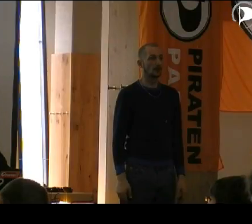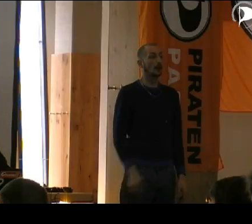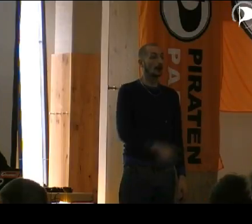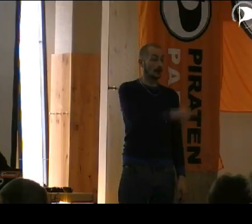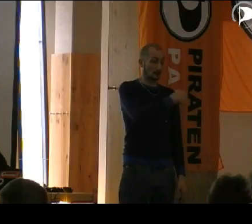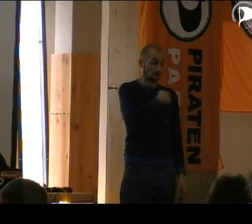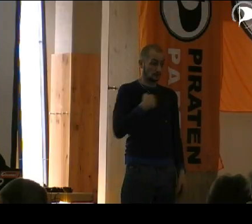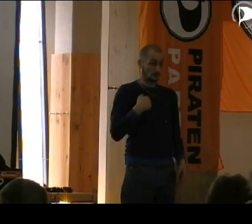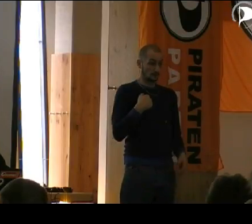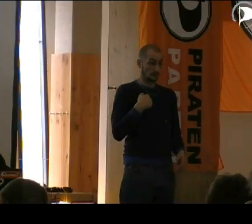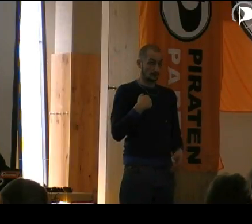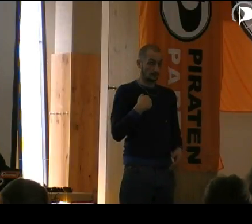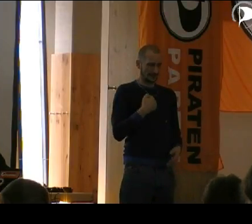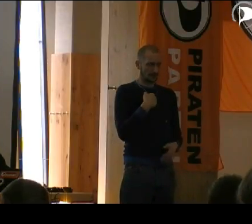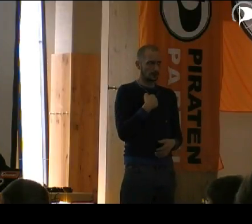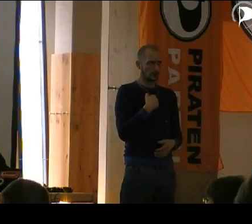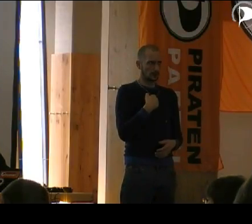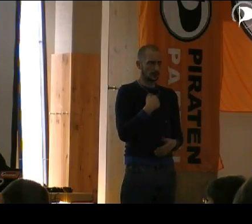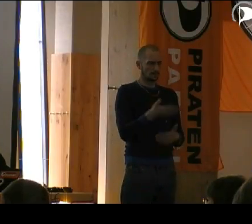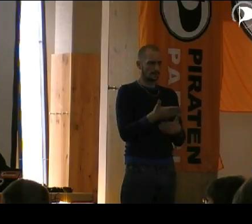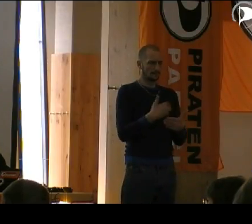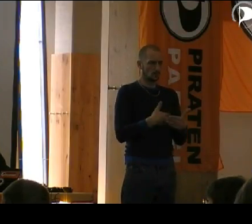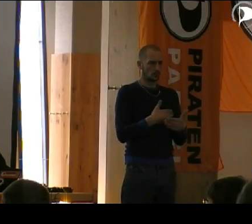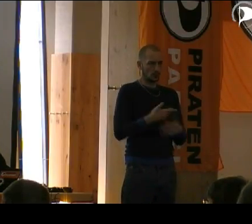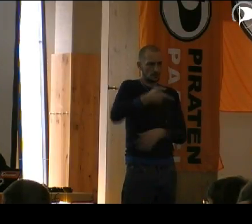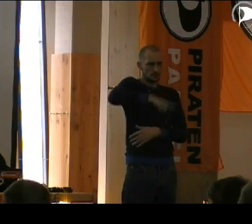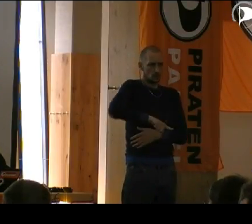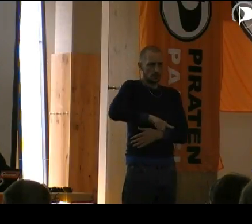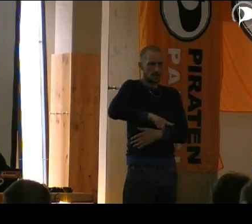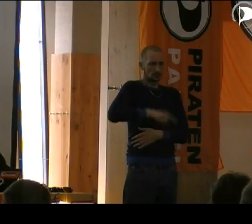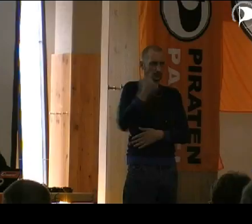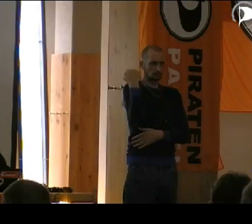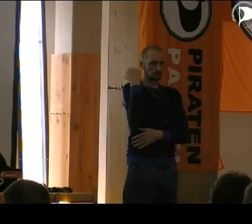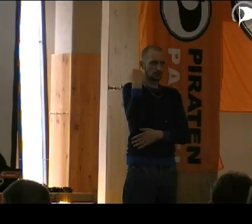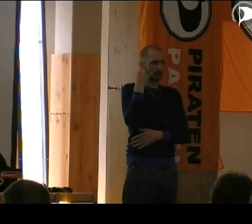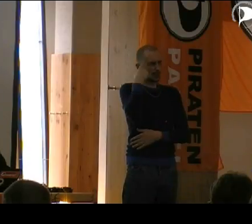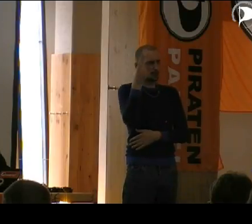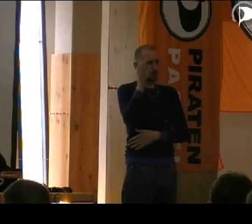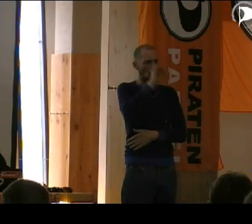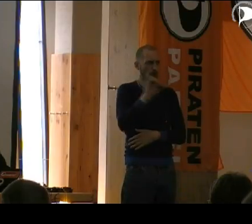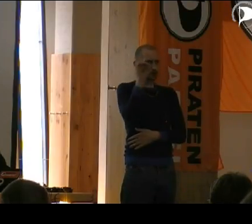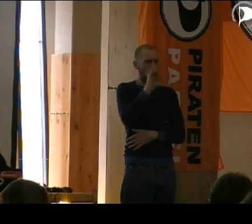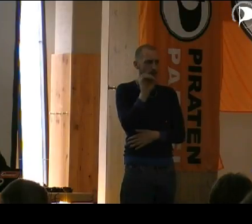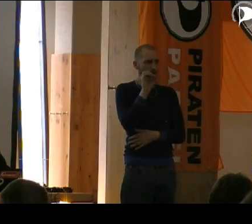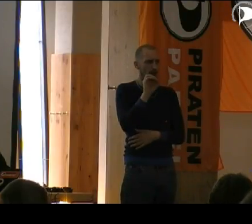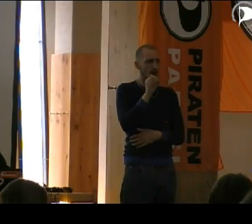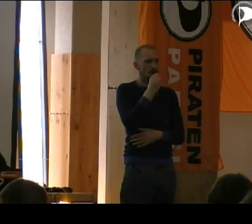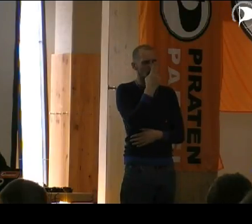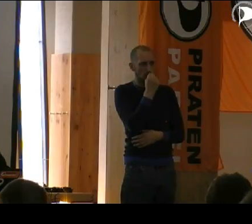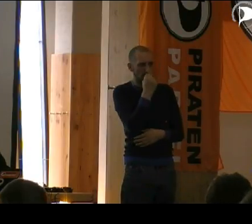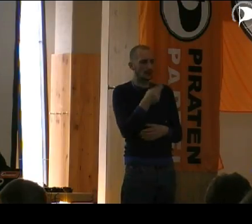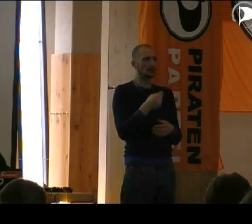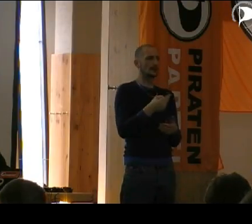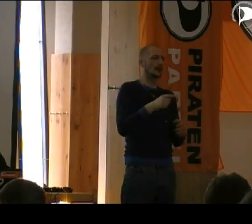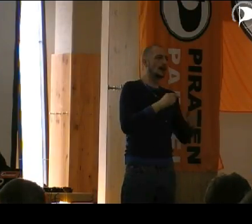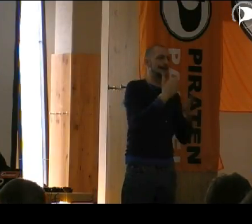ich habe vor der verein schon im oktober schon mal zu mir gesagt